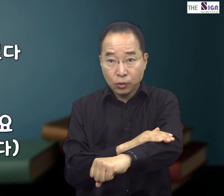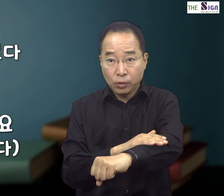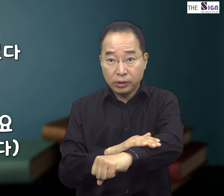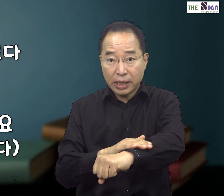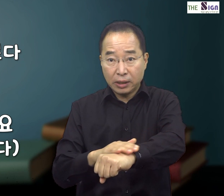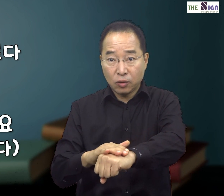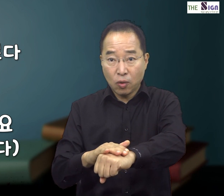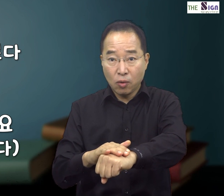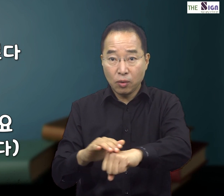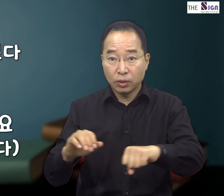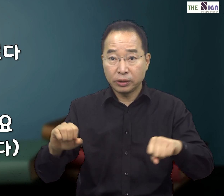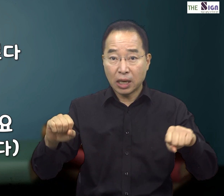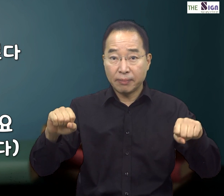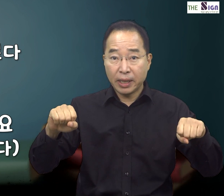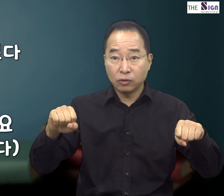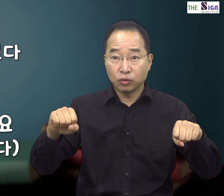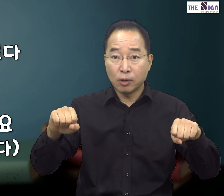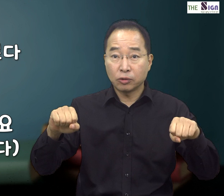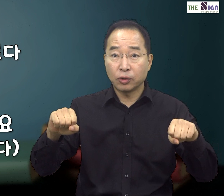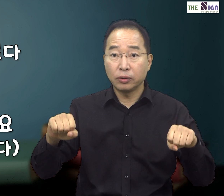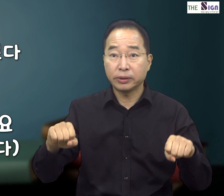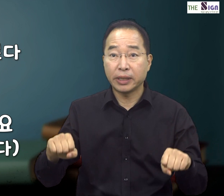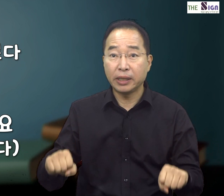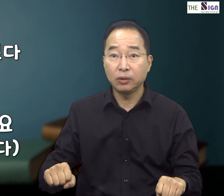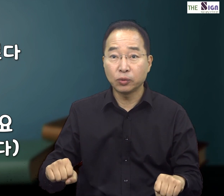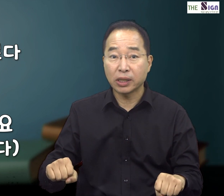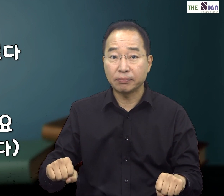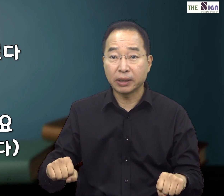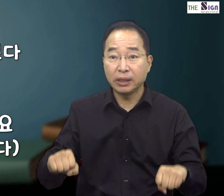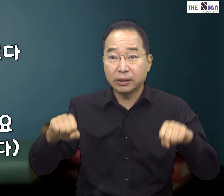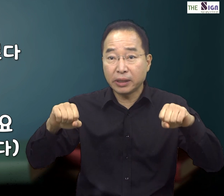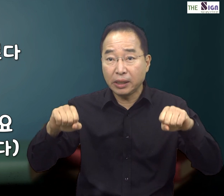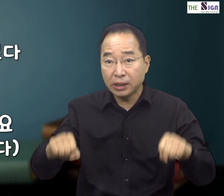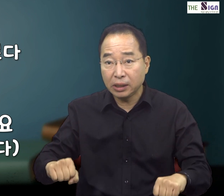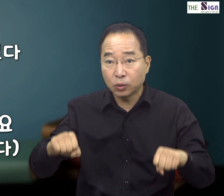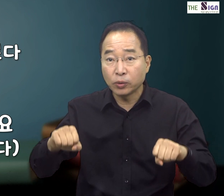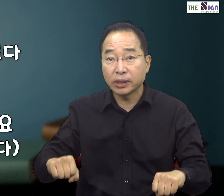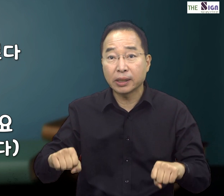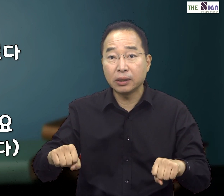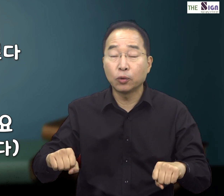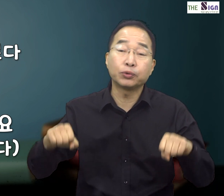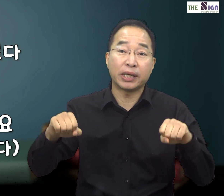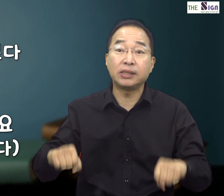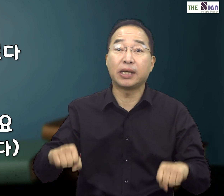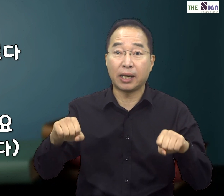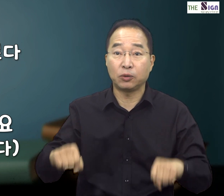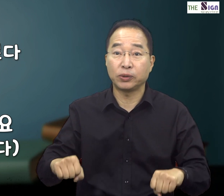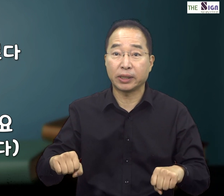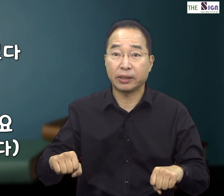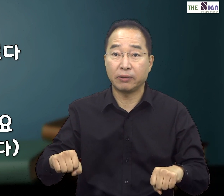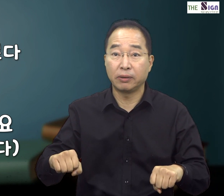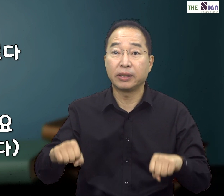손을 내리고 그 다음에 주먹으로 내리는 동작합니다. 이때 이 동작이 이것도 계시다라는 동작이에요.